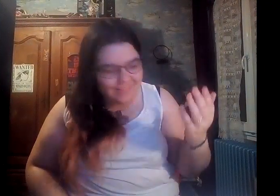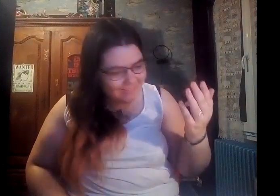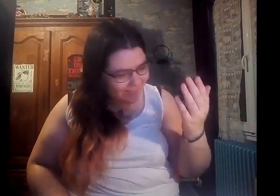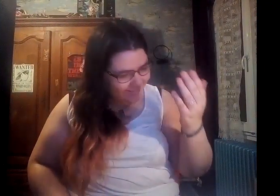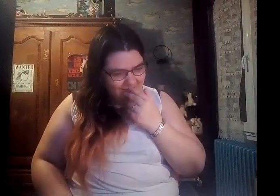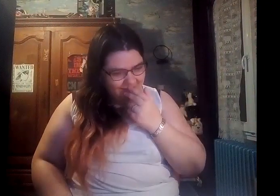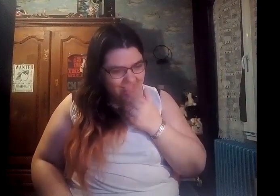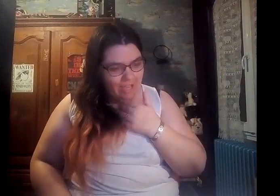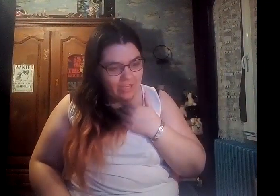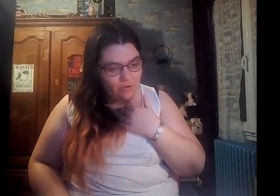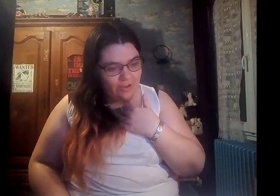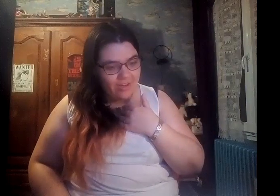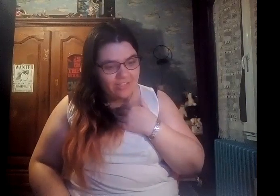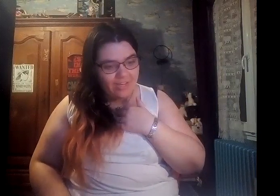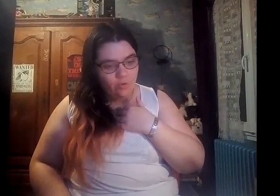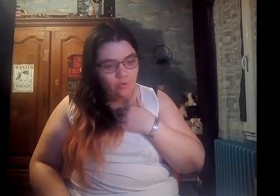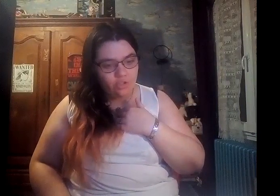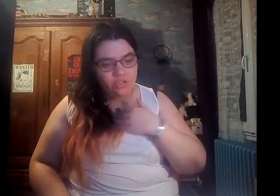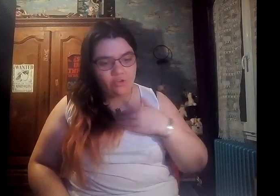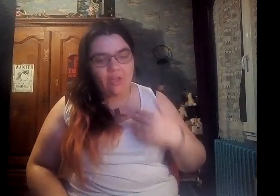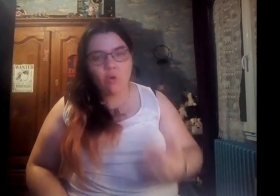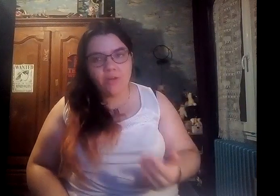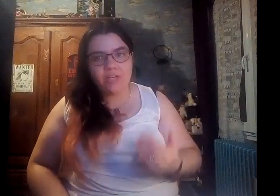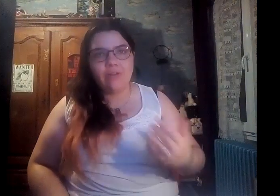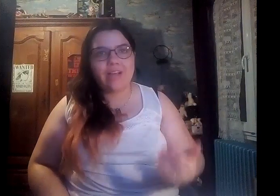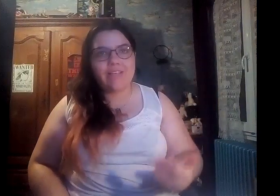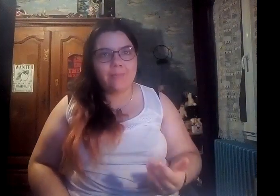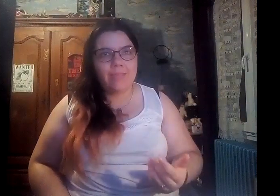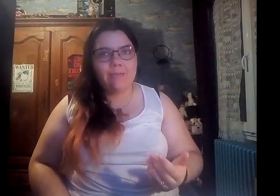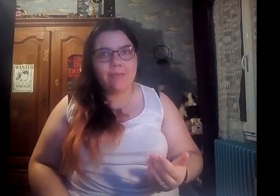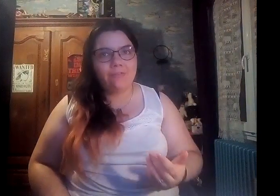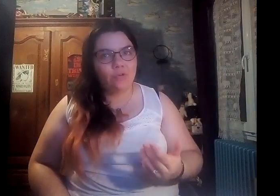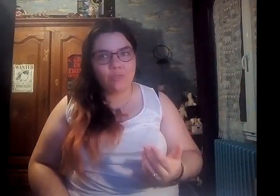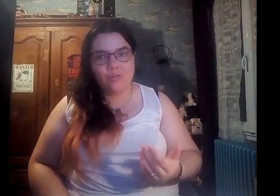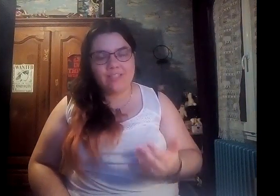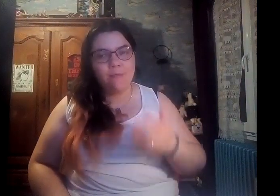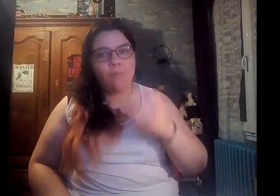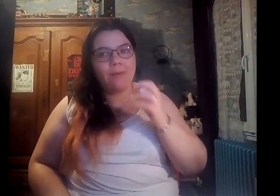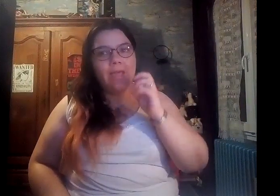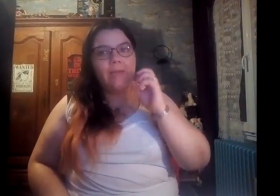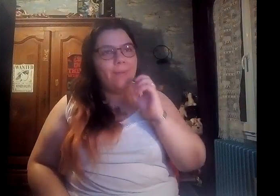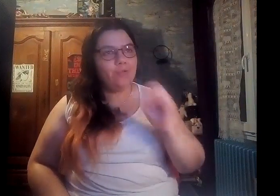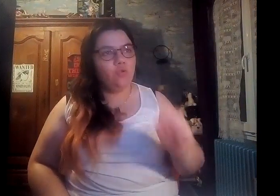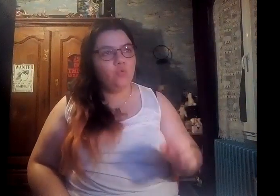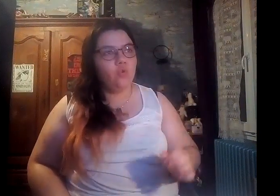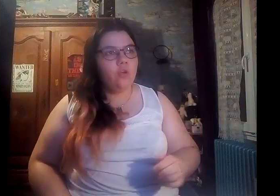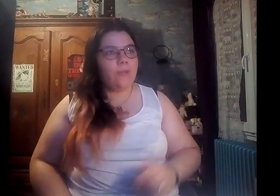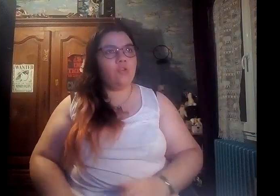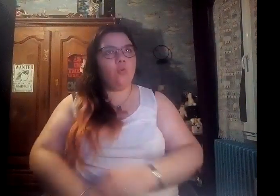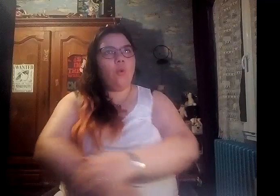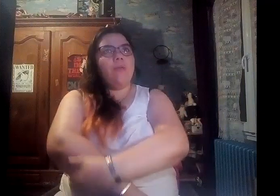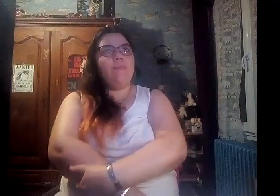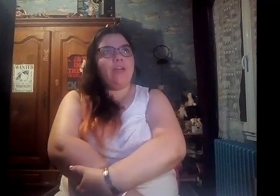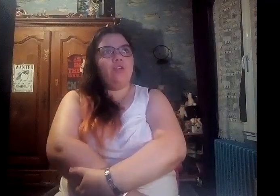si ça se révèle canon je serai obligé de l'accepter mais franchement ça me plaît pas du tout parce que croyez bien que